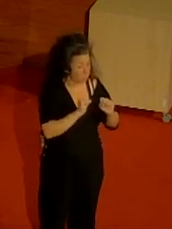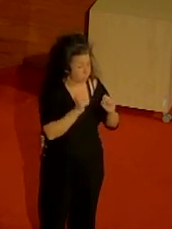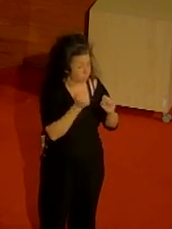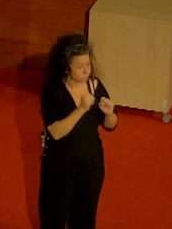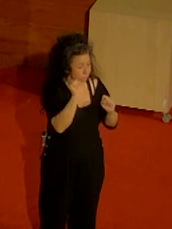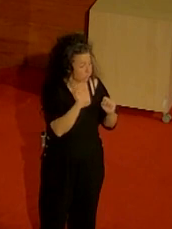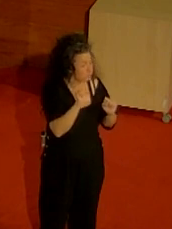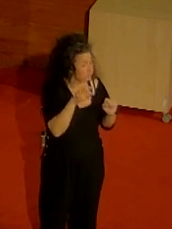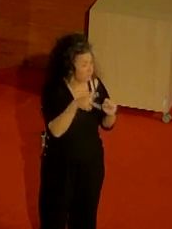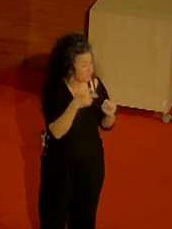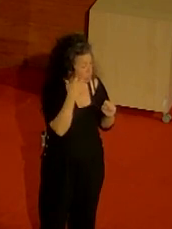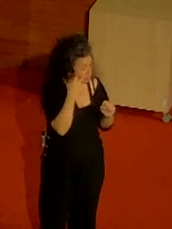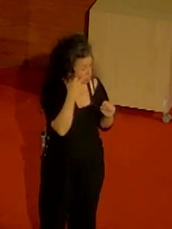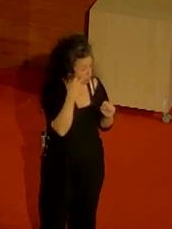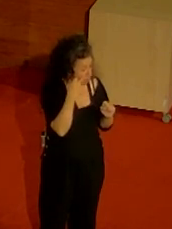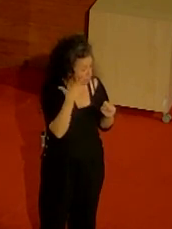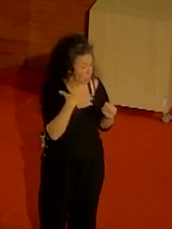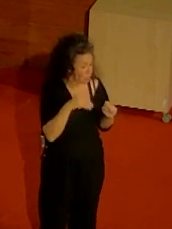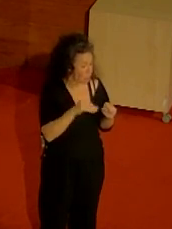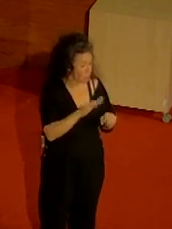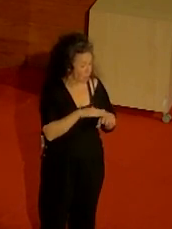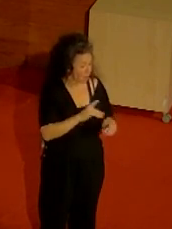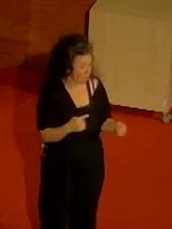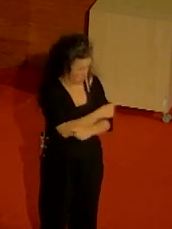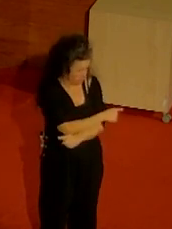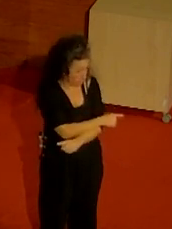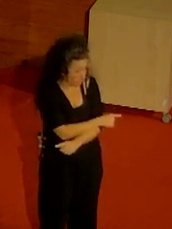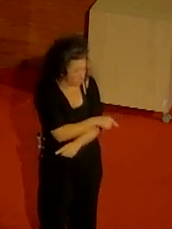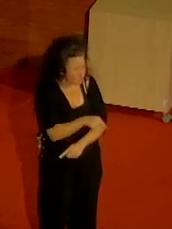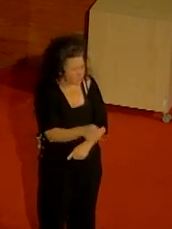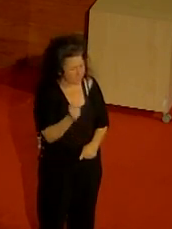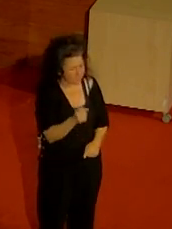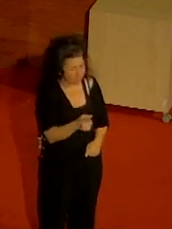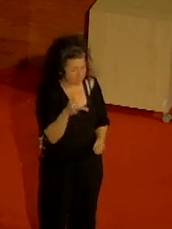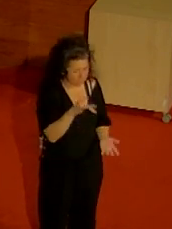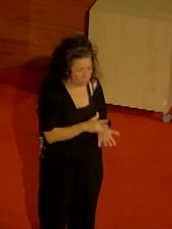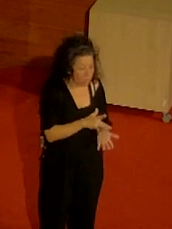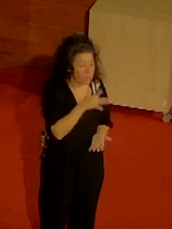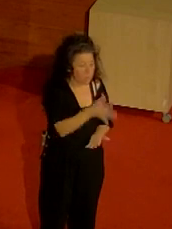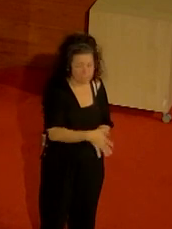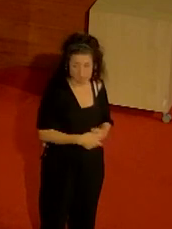ocurre. Ocurre muy, muy a menudo. ¿Por qué ocurre?